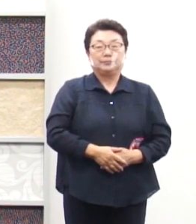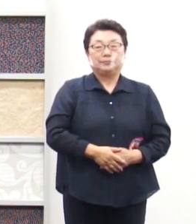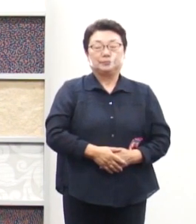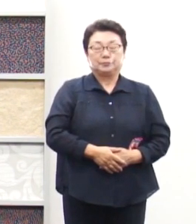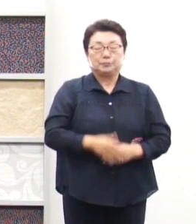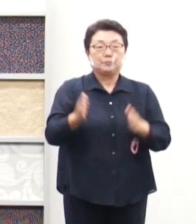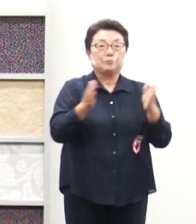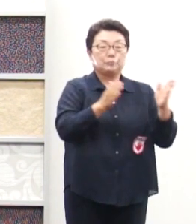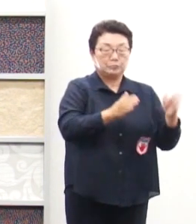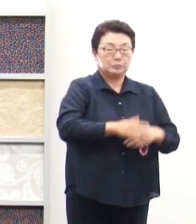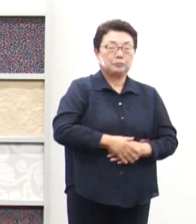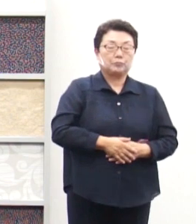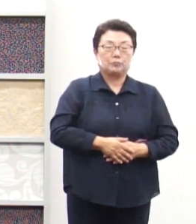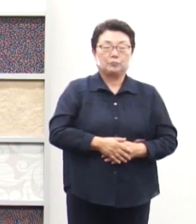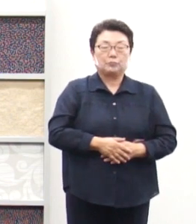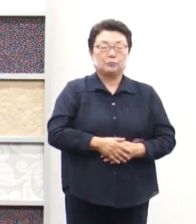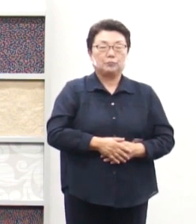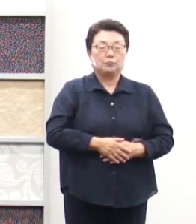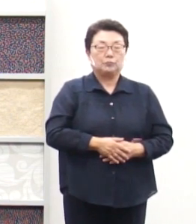先ほど、